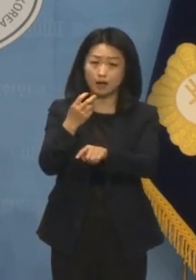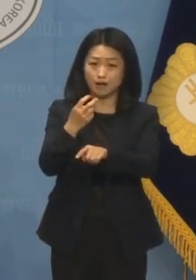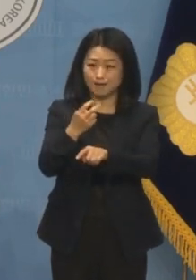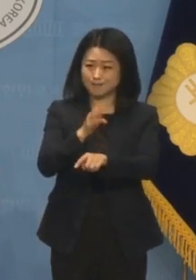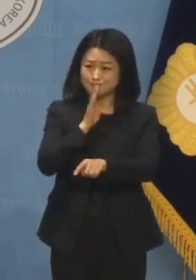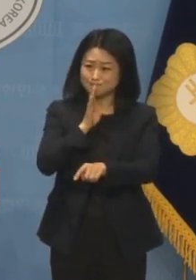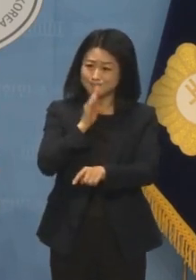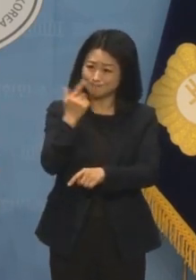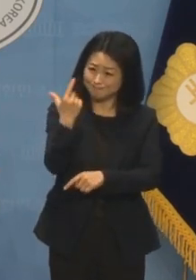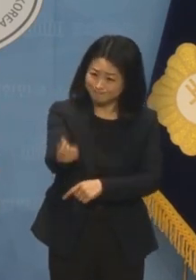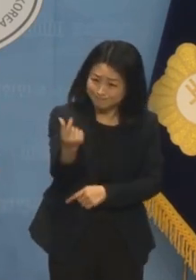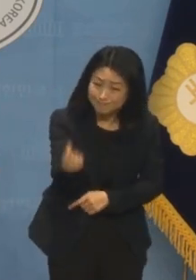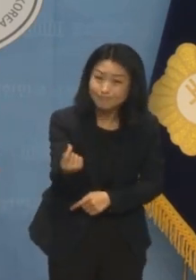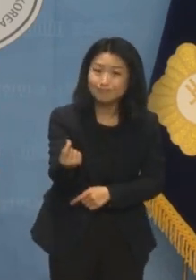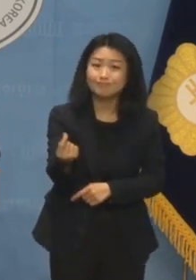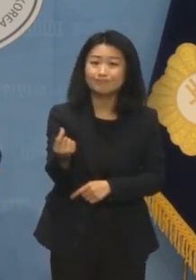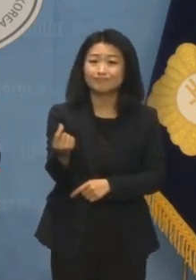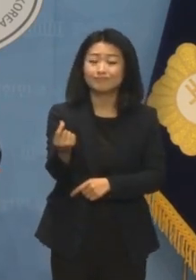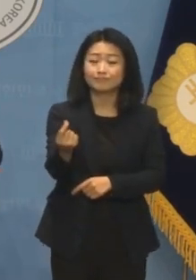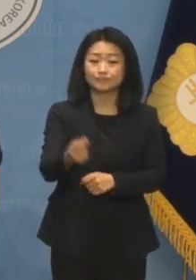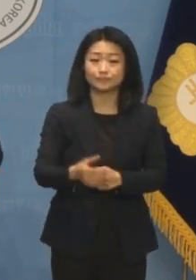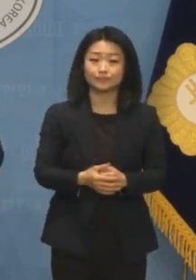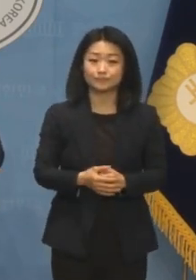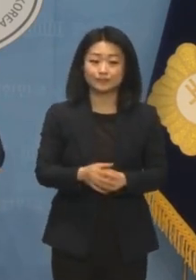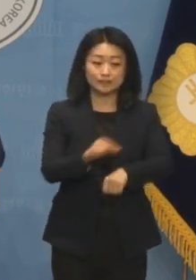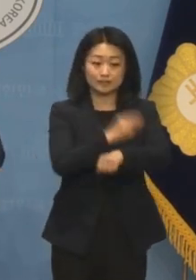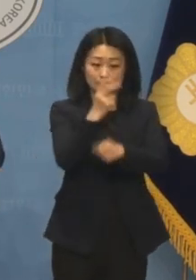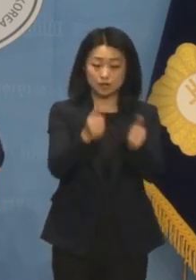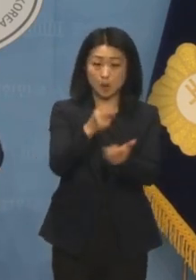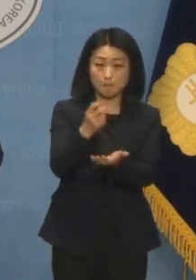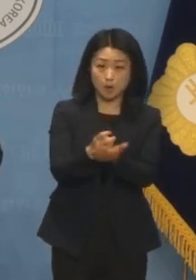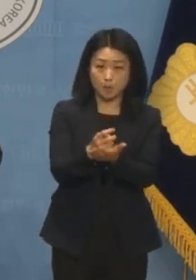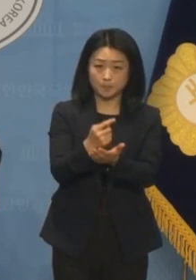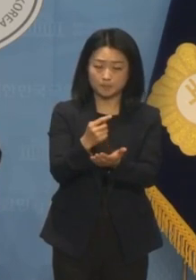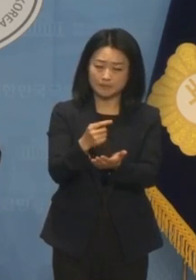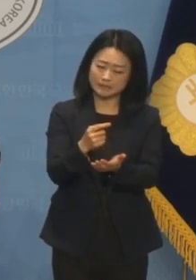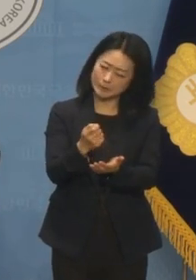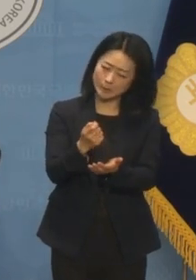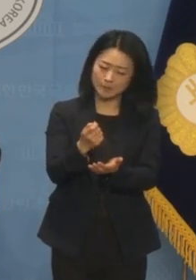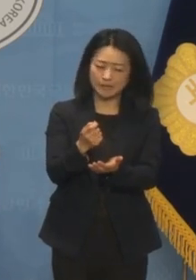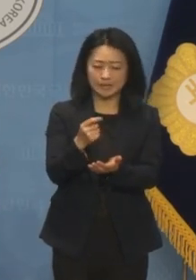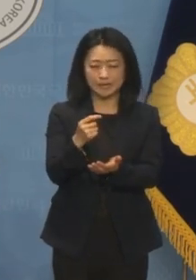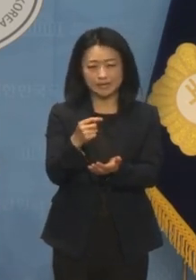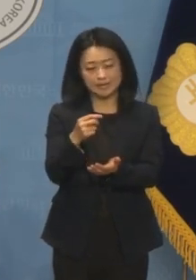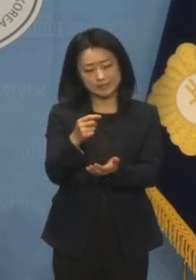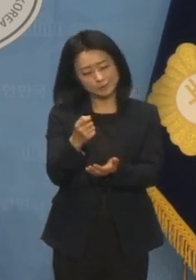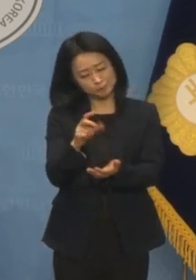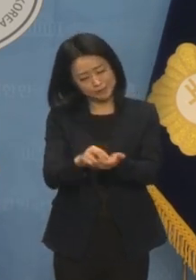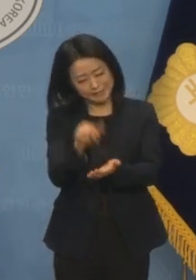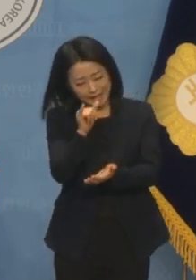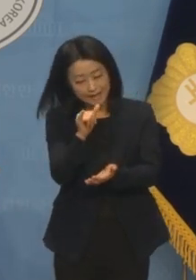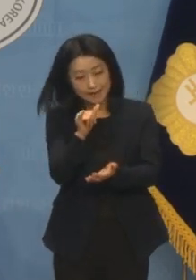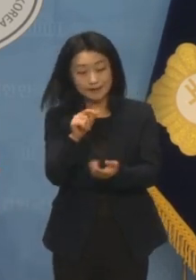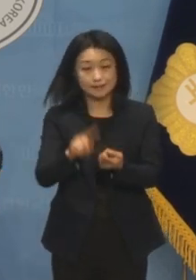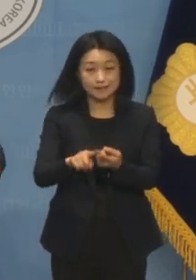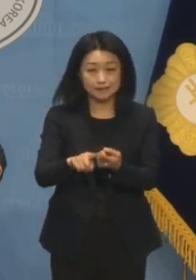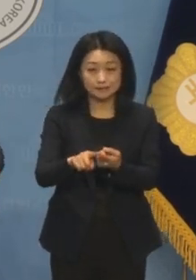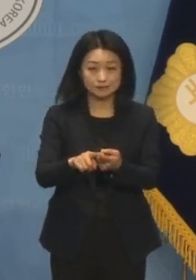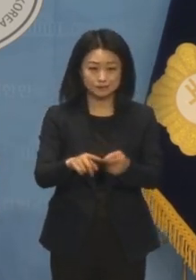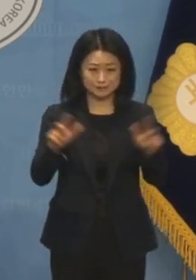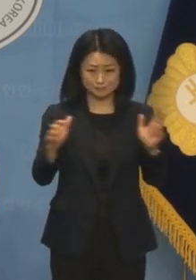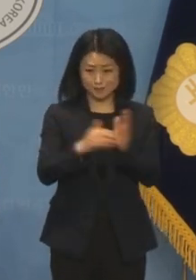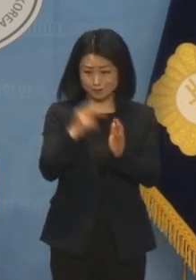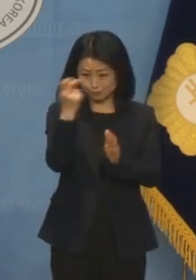없습니다. 특검법에 독소 조항이 있어 받기 곤란하다는 것은 그간의 특검 전례를 볼 때 납득하기